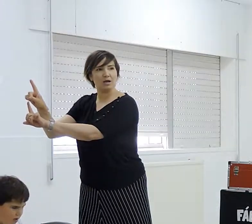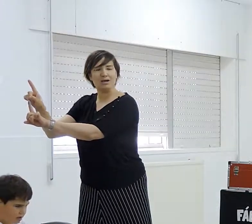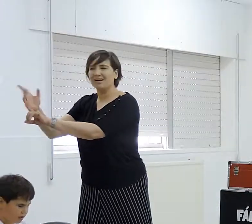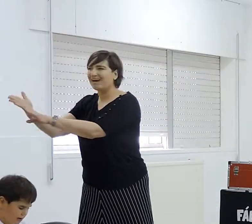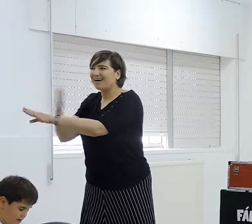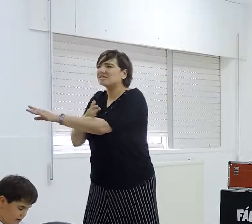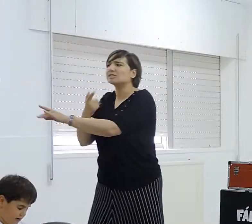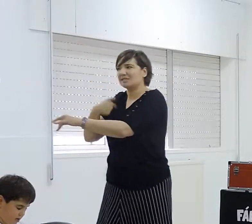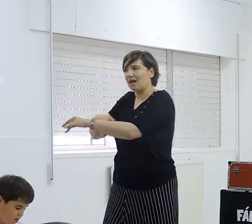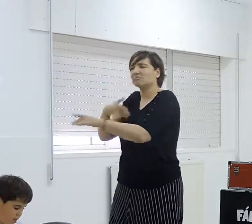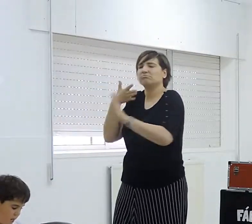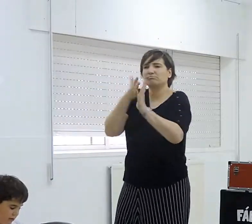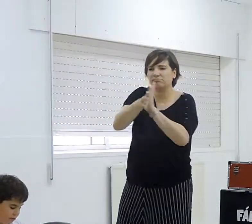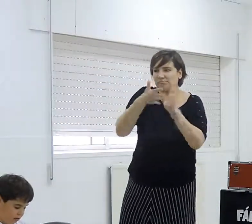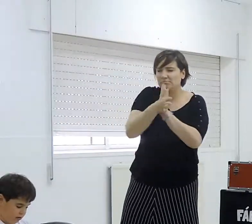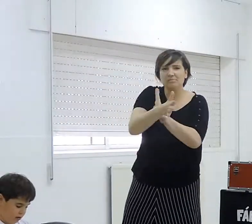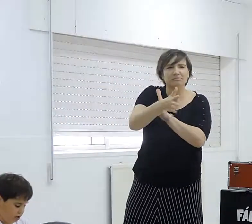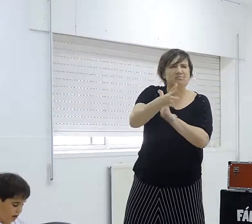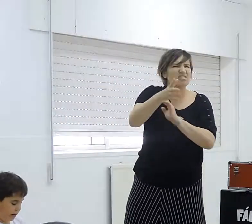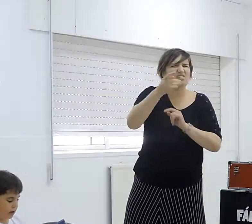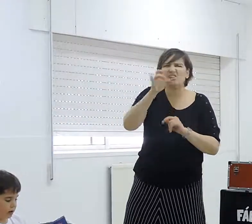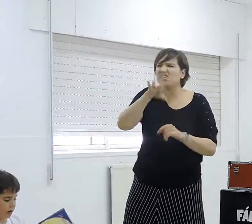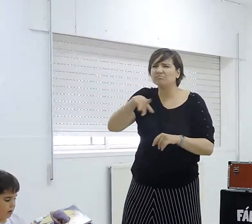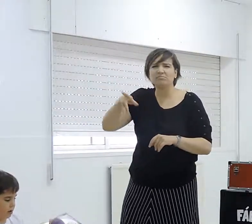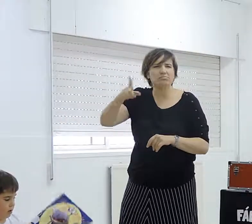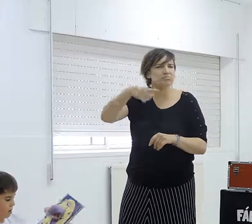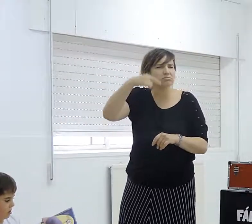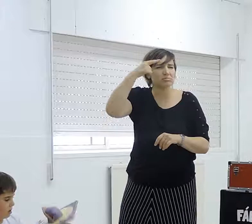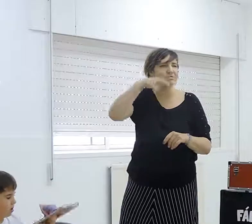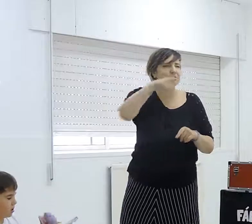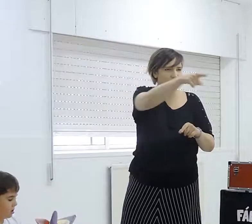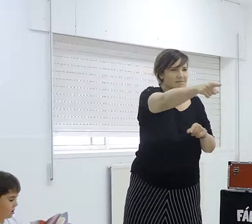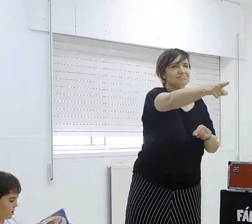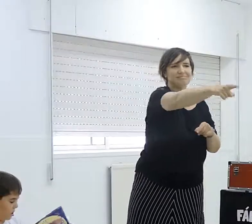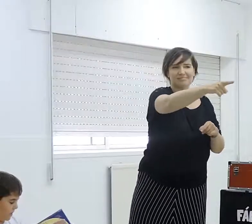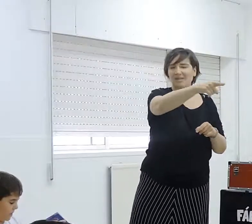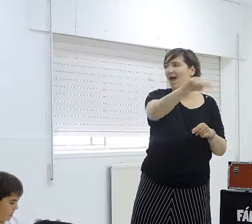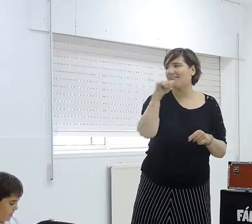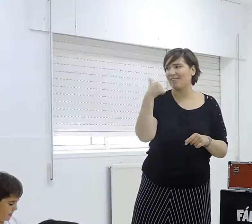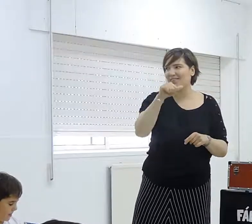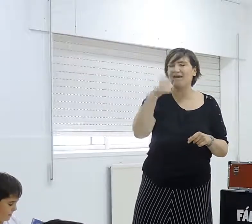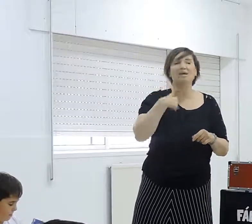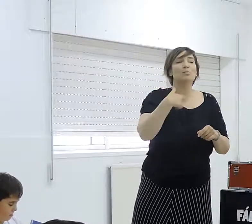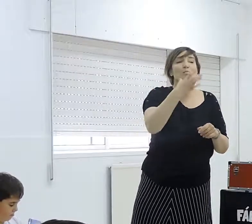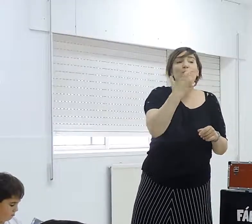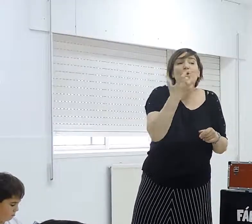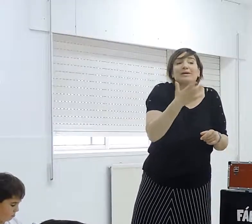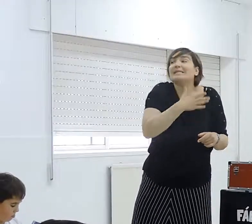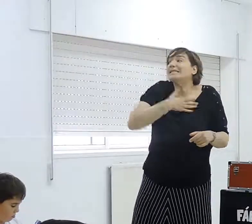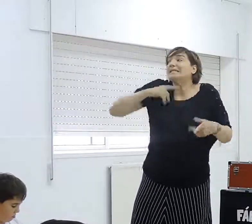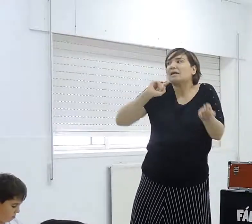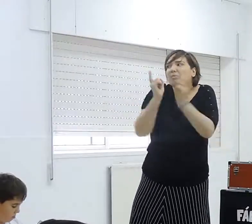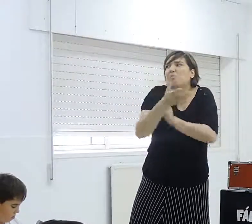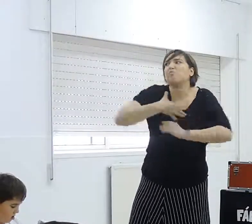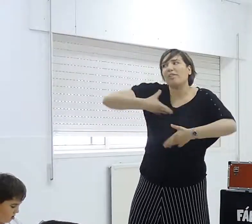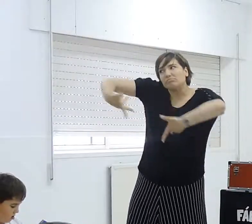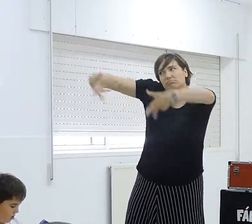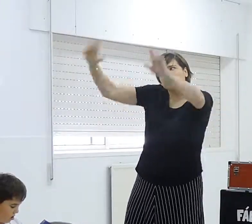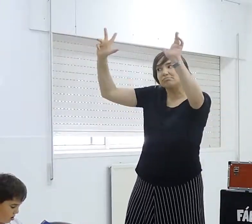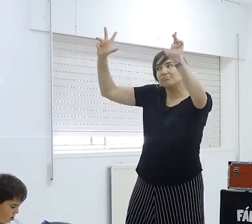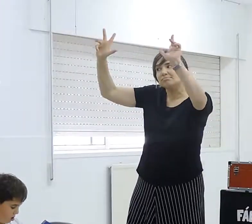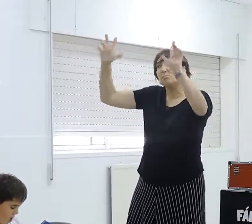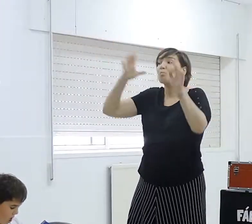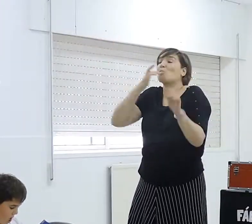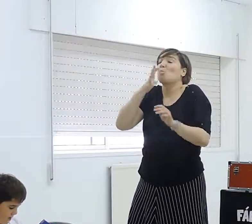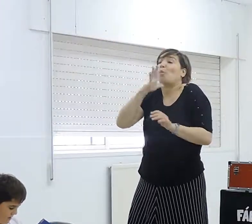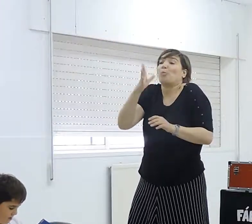Antes se lo dije a... no me acuerdo a quién fue. A ti, Alicia. Si querías cambiar, podías cambiar, porque si no podréis pensar los